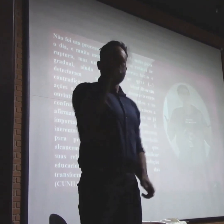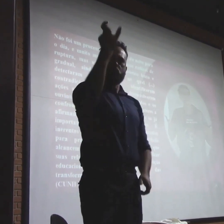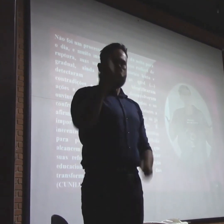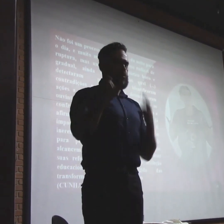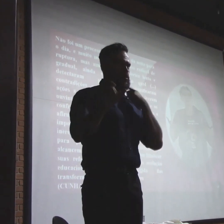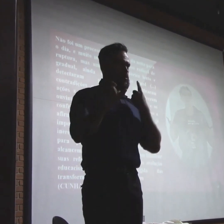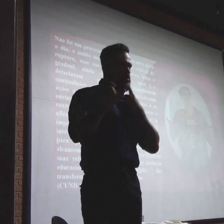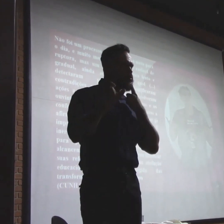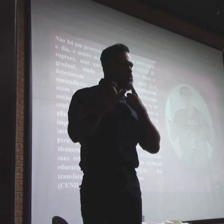a